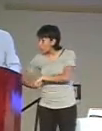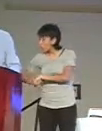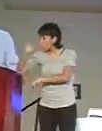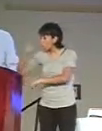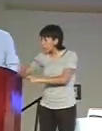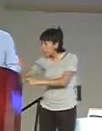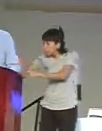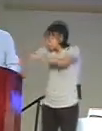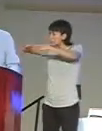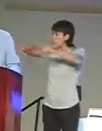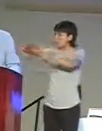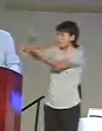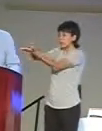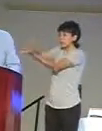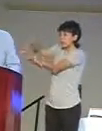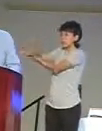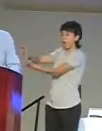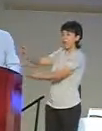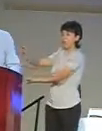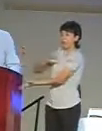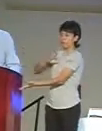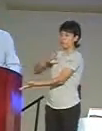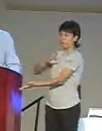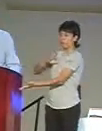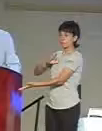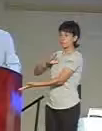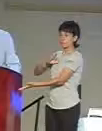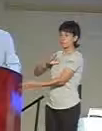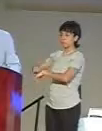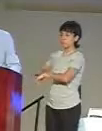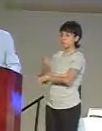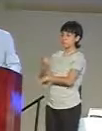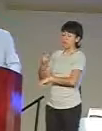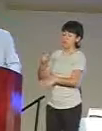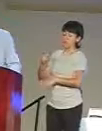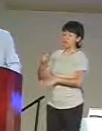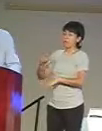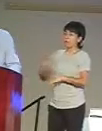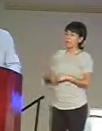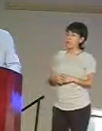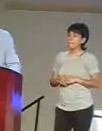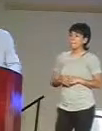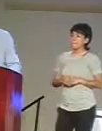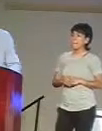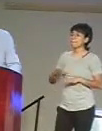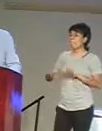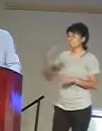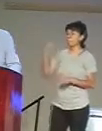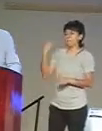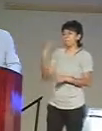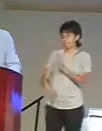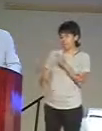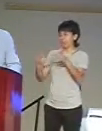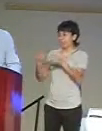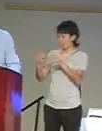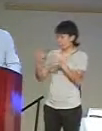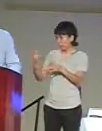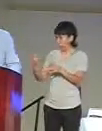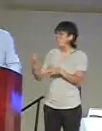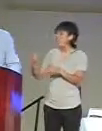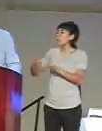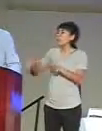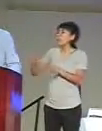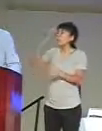están siendo reconocidas cuando el único discurso o el discurso prevalente es el de la mortalidad.